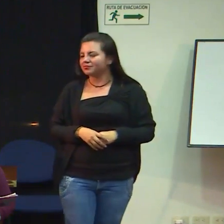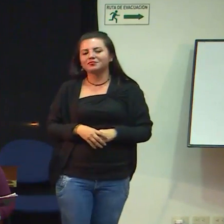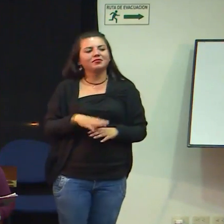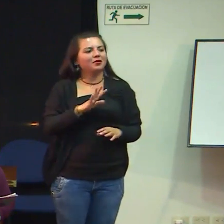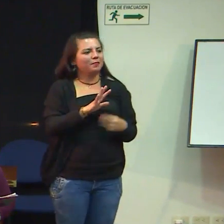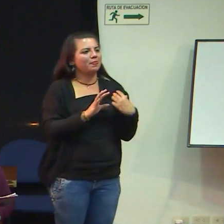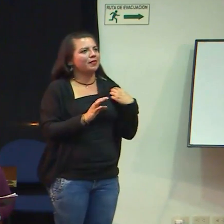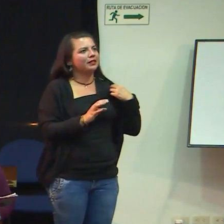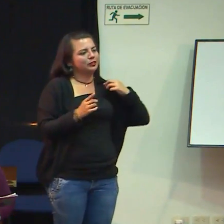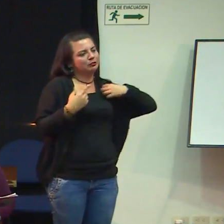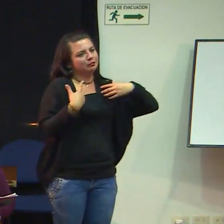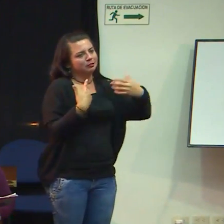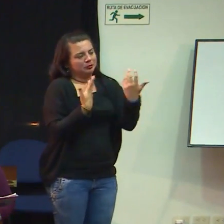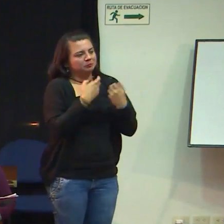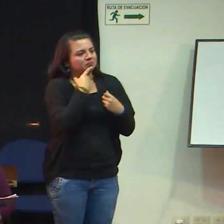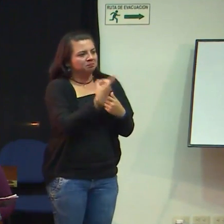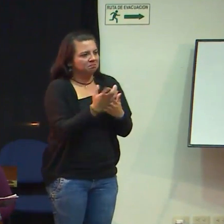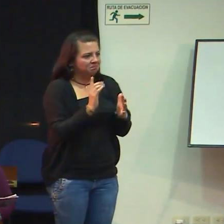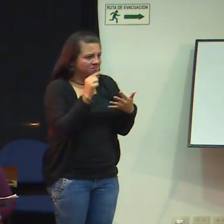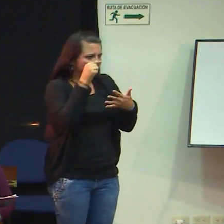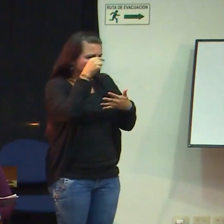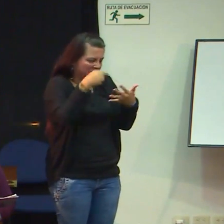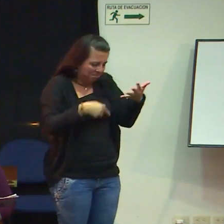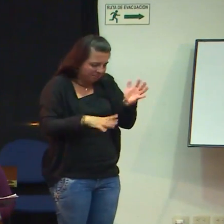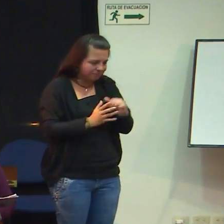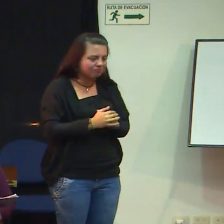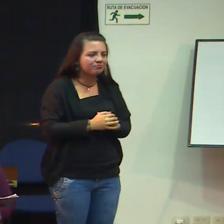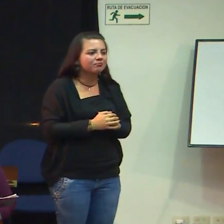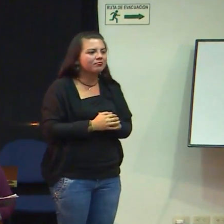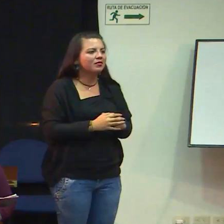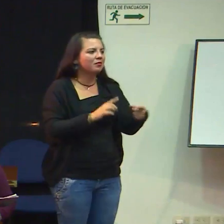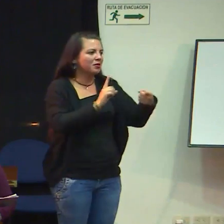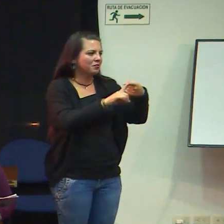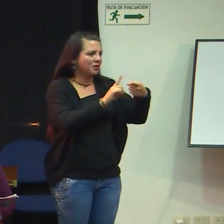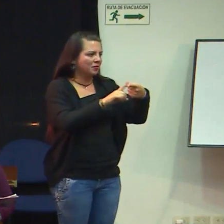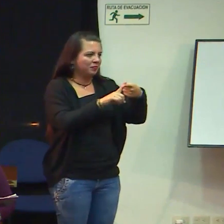En ese punto yo quiero mencionar varias cosas. Lo primero es saber que